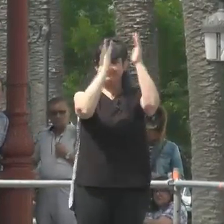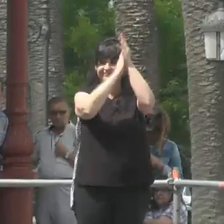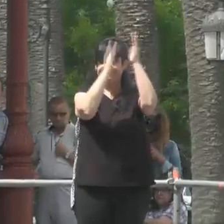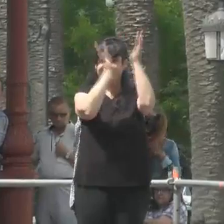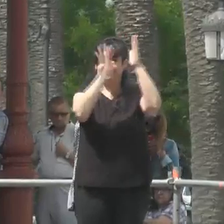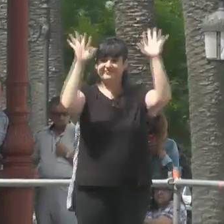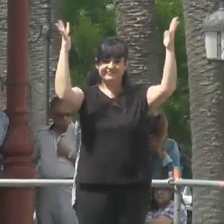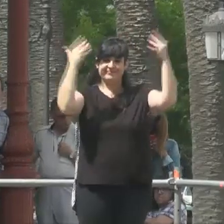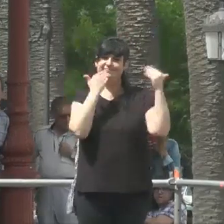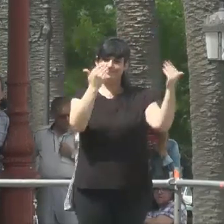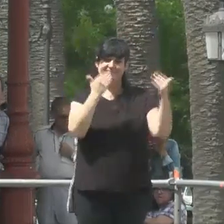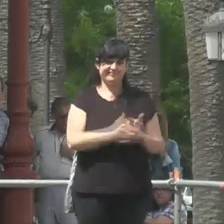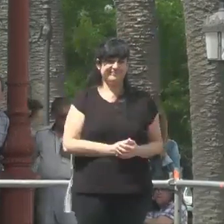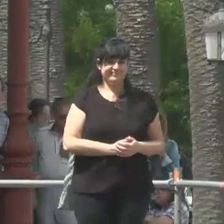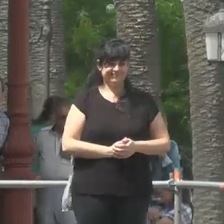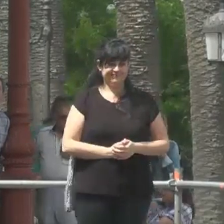Grazas.